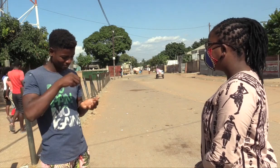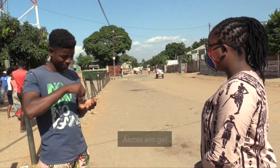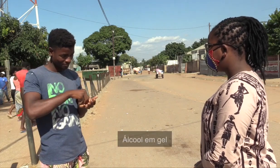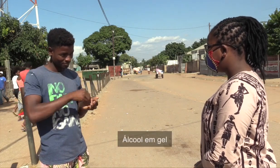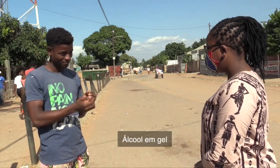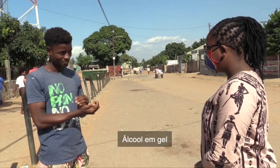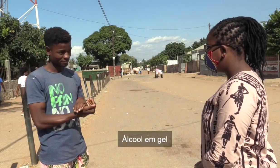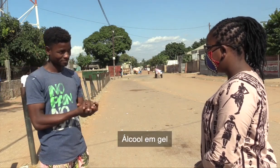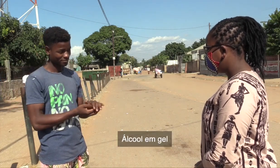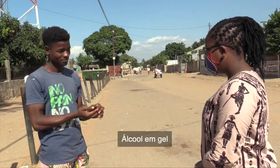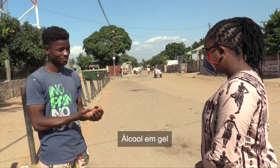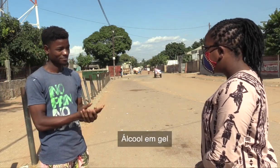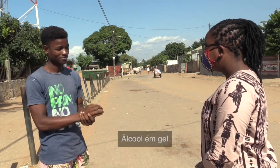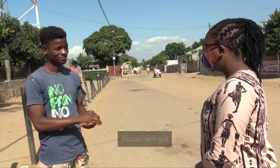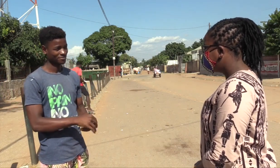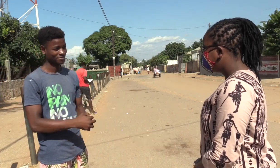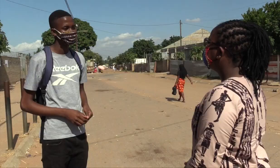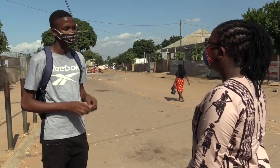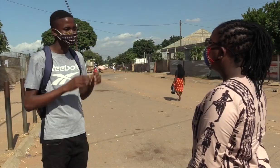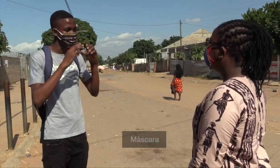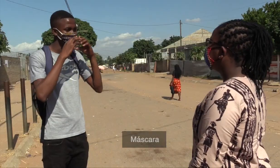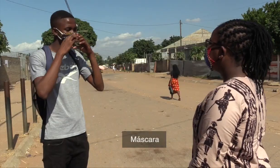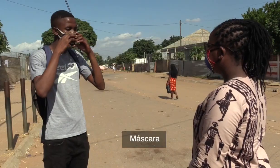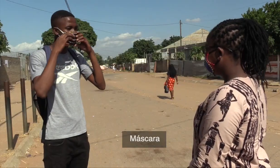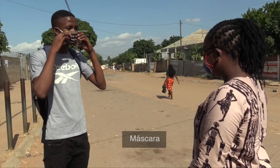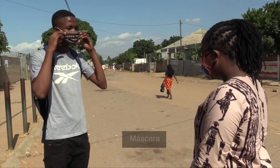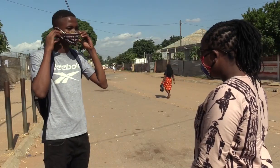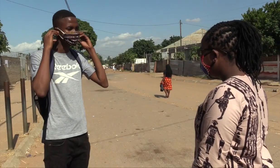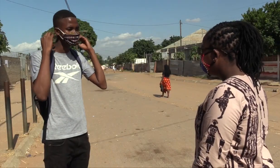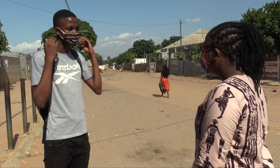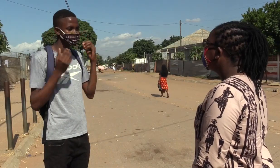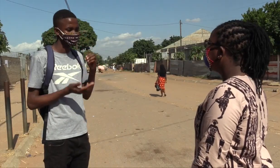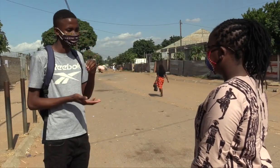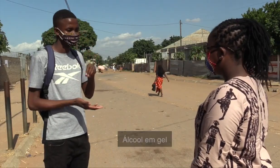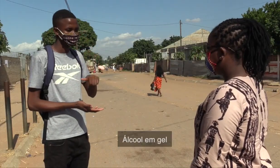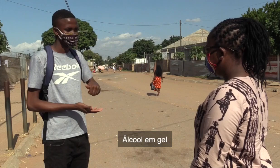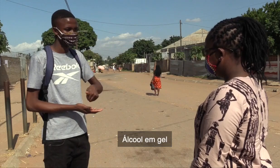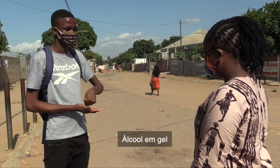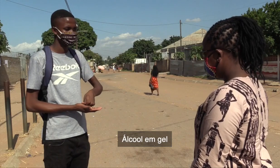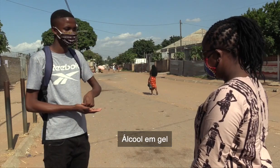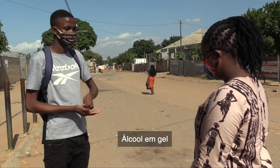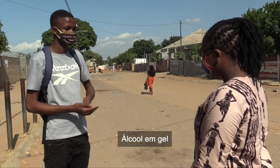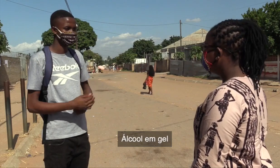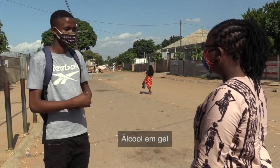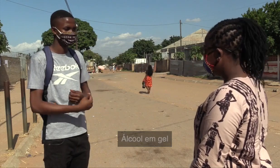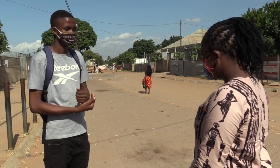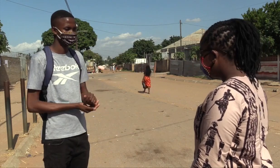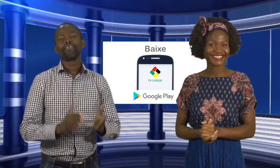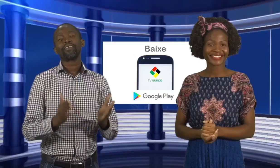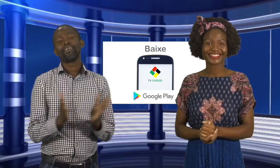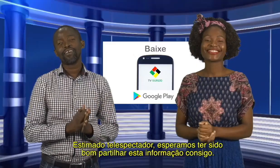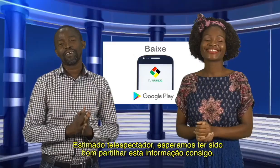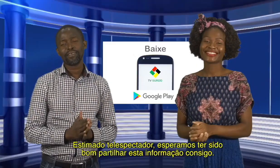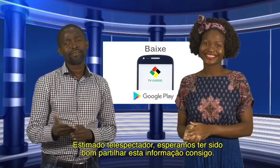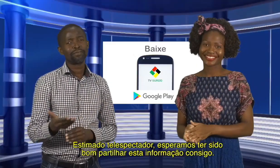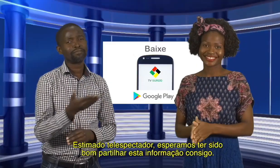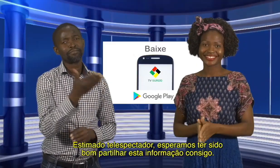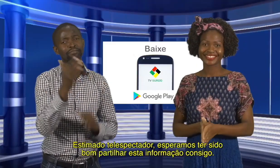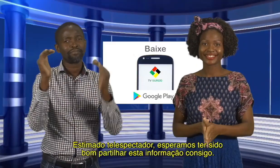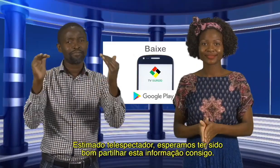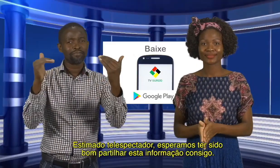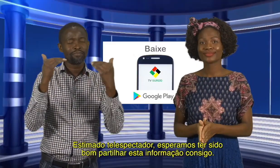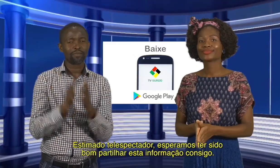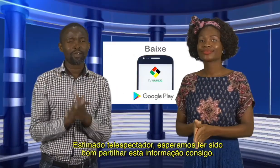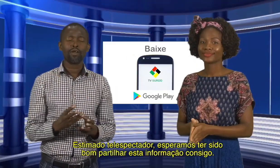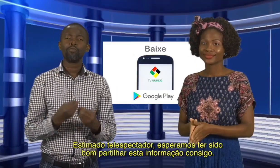Álcool Gel Máscara Álcool Gel Estimado